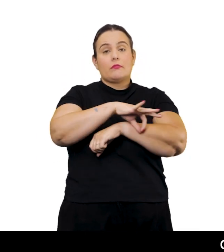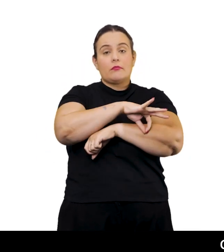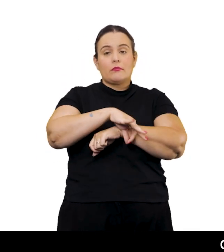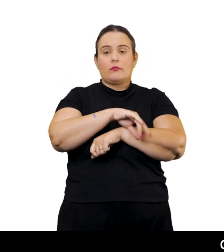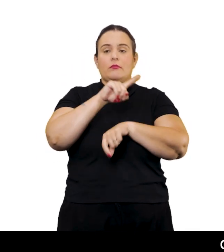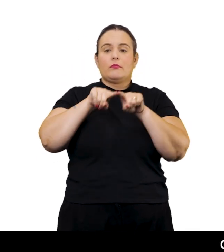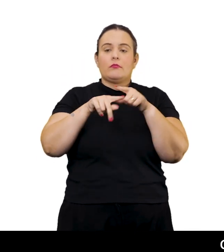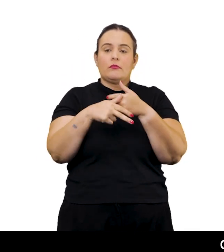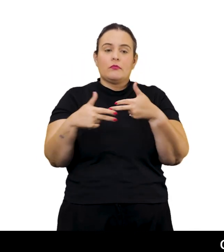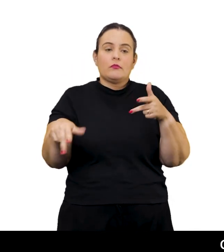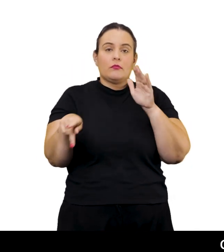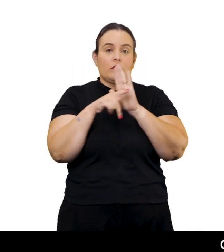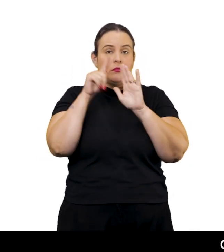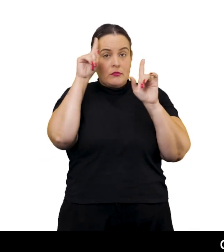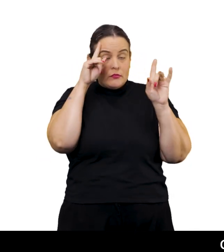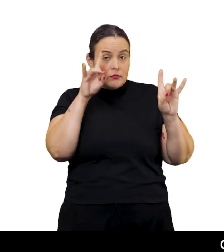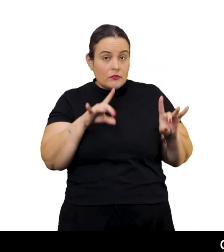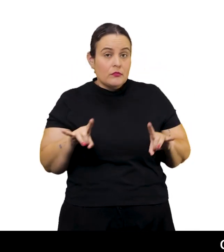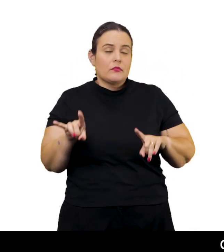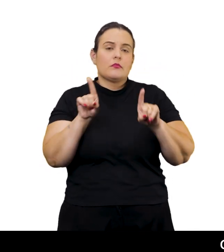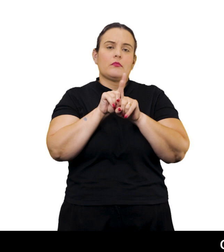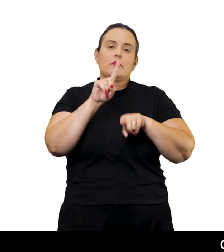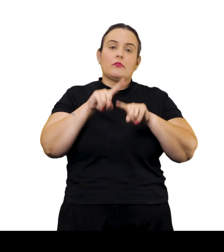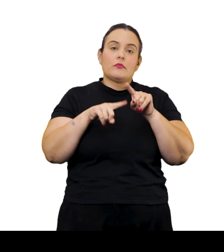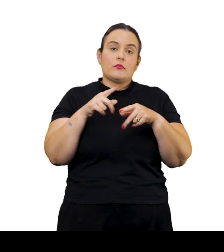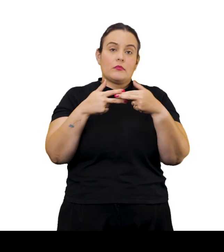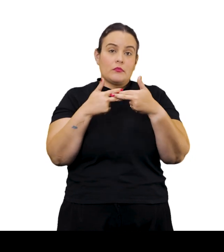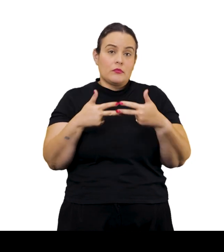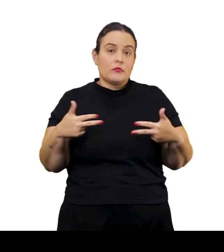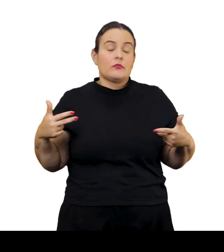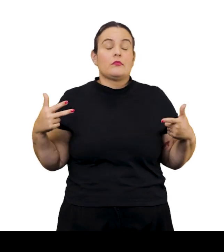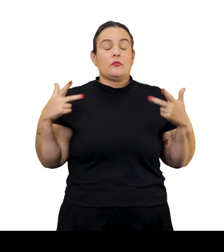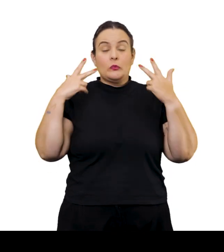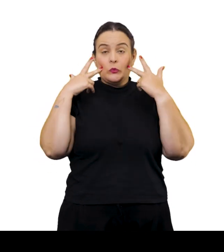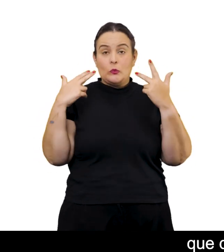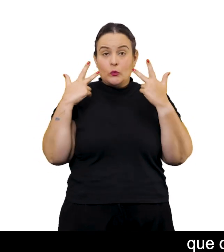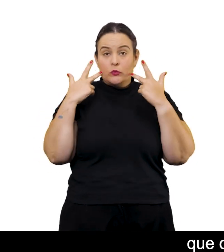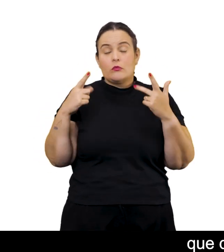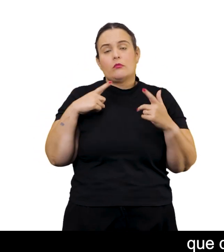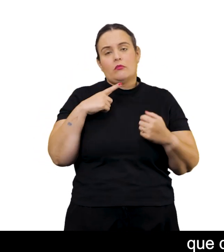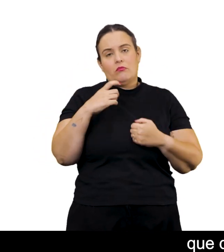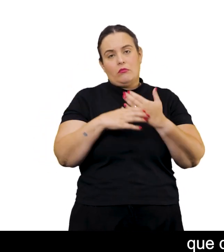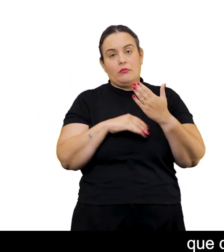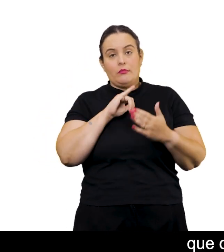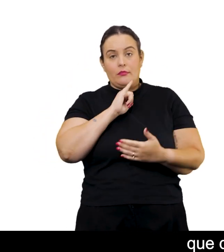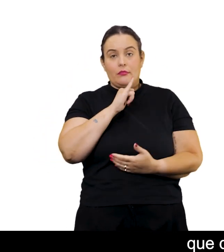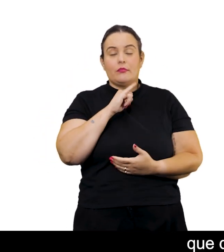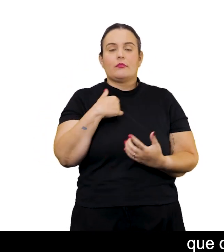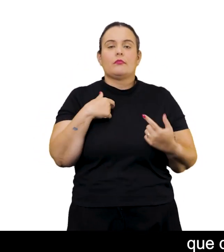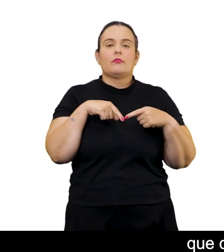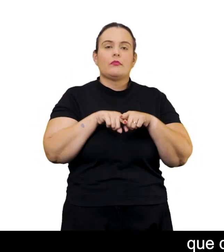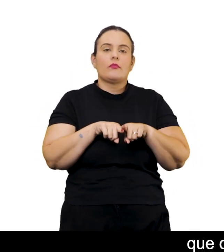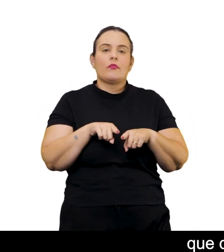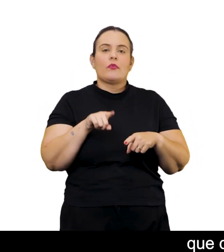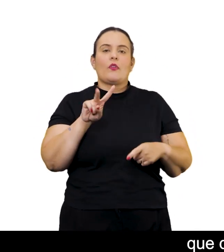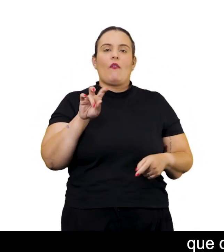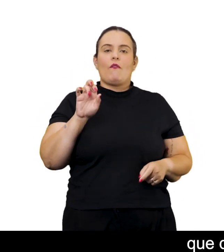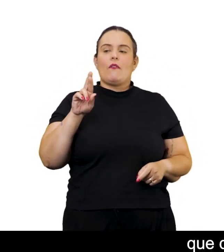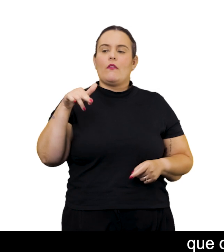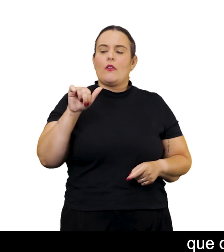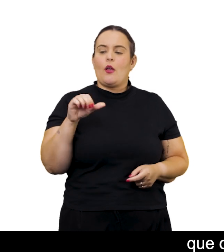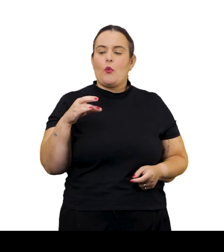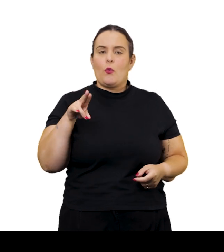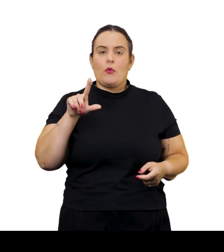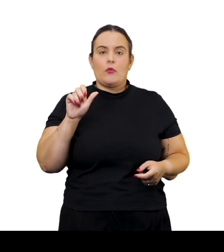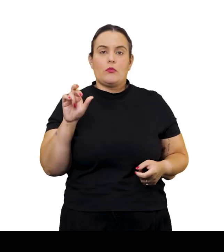arquitetônicos, objetos do cotidiano e materiais orgânicos para construir narrativas que questionam as fronteiras entre o vernacular